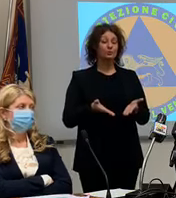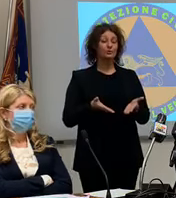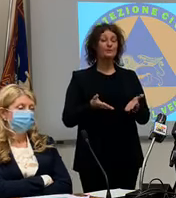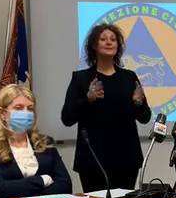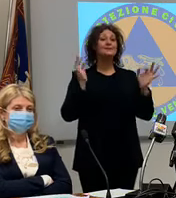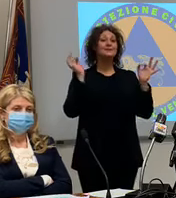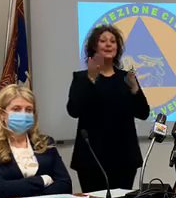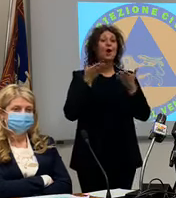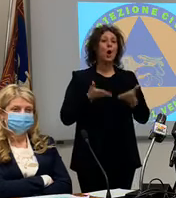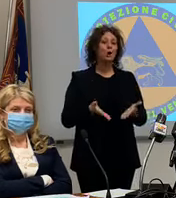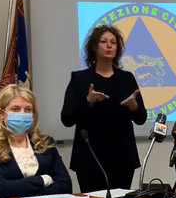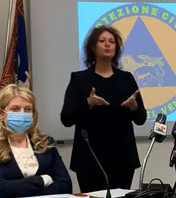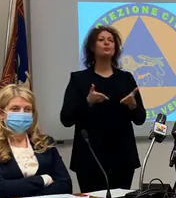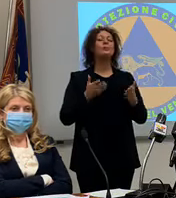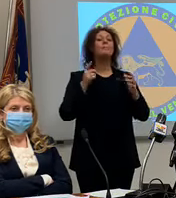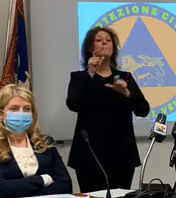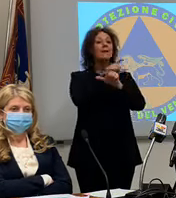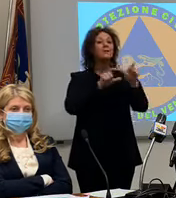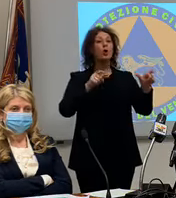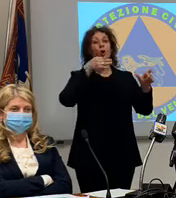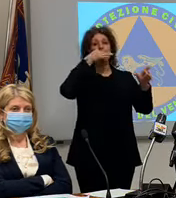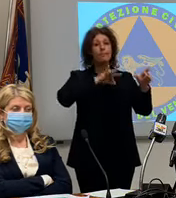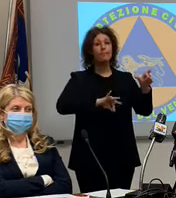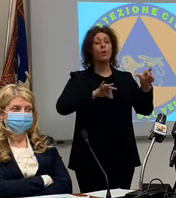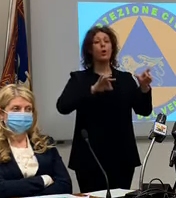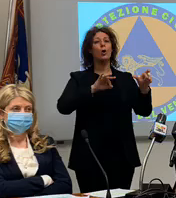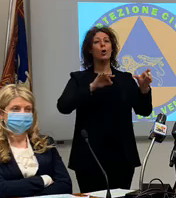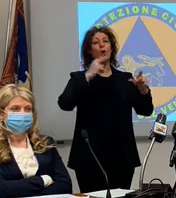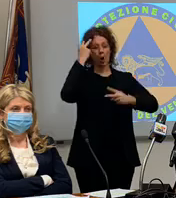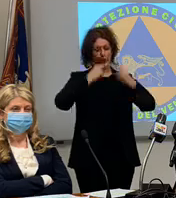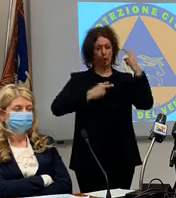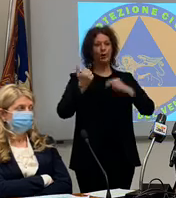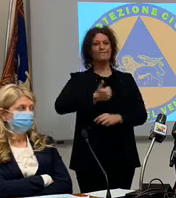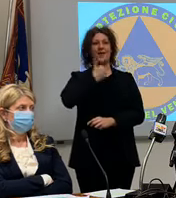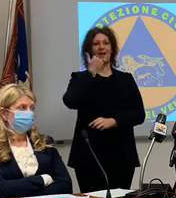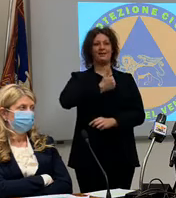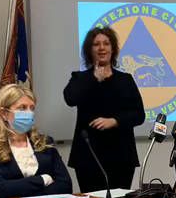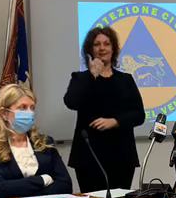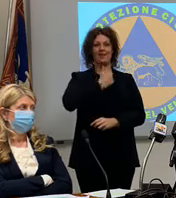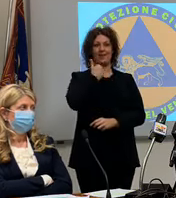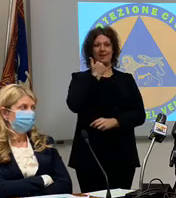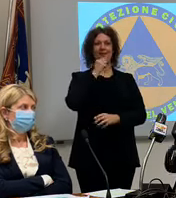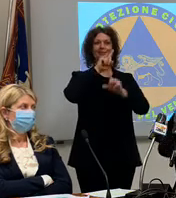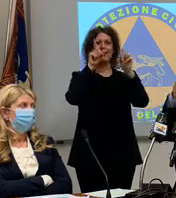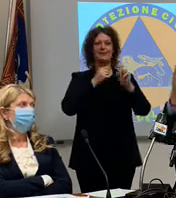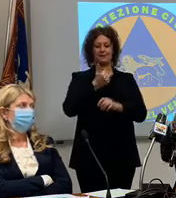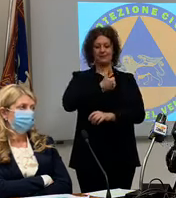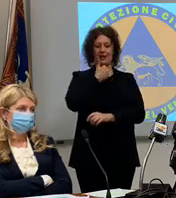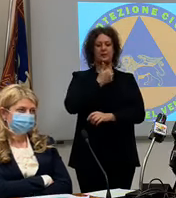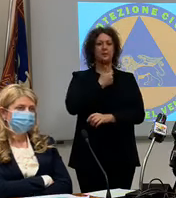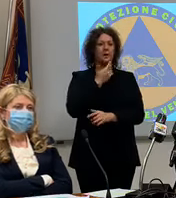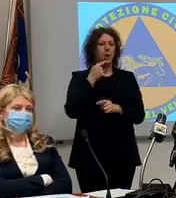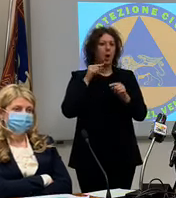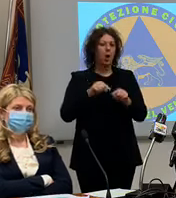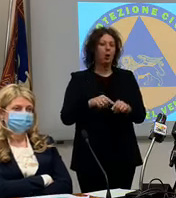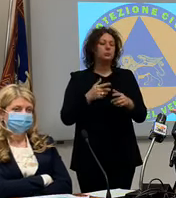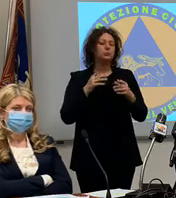fai da te avete neanche un'idea di cosa si potrebbe fare Pensate solo a sto di